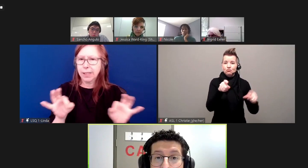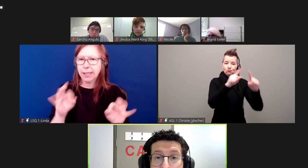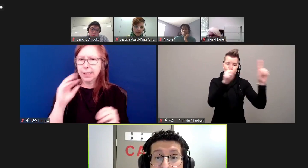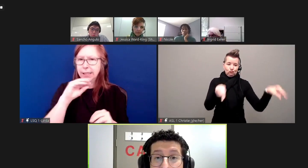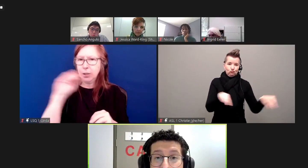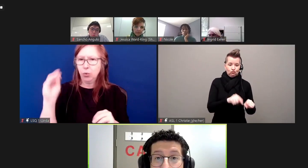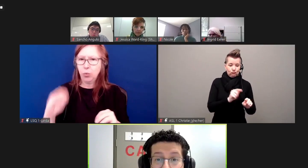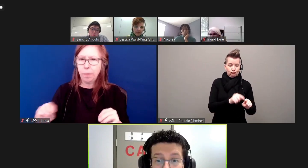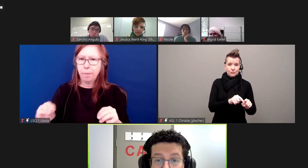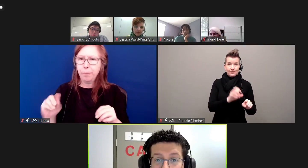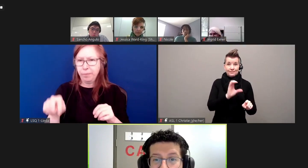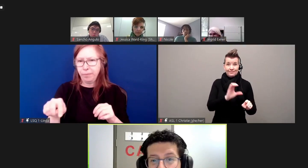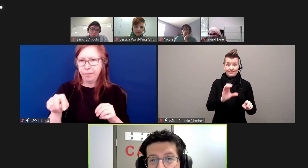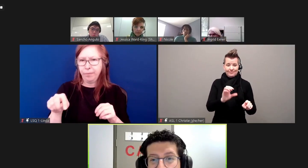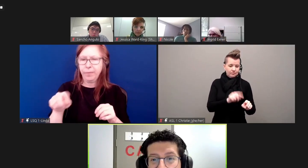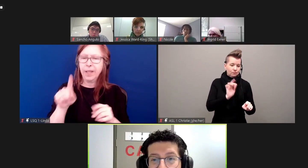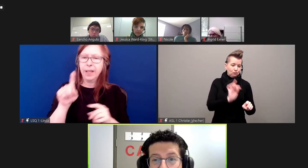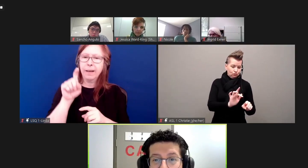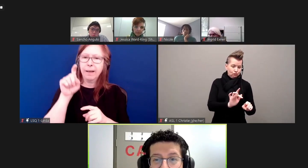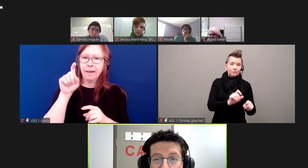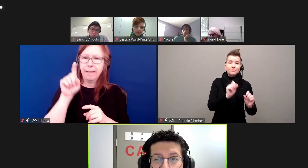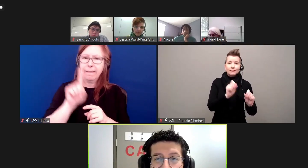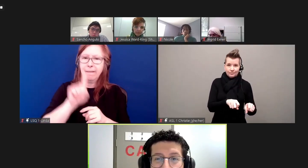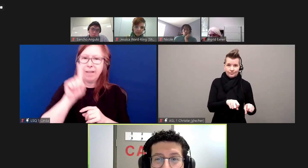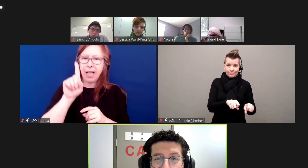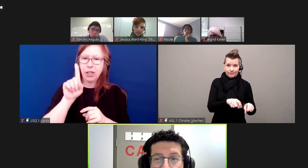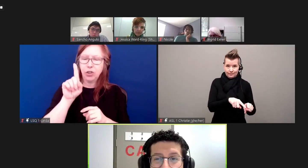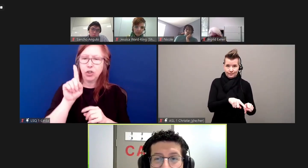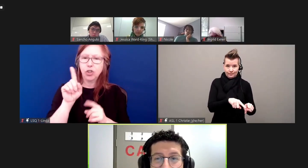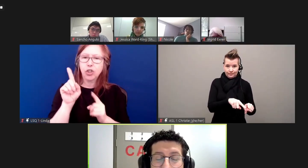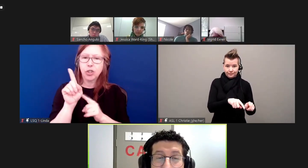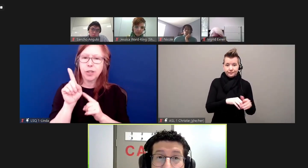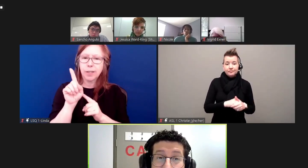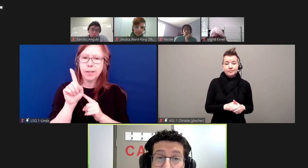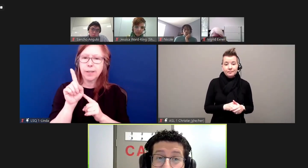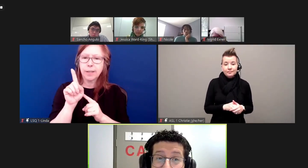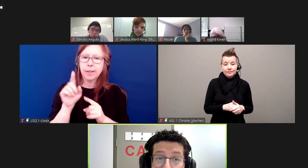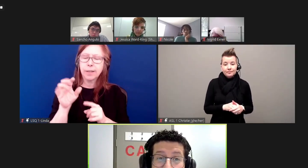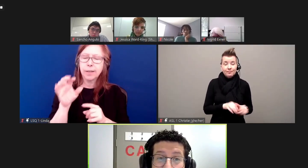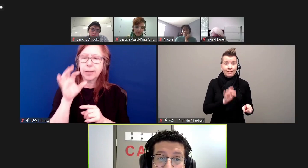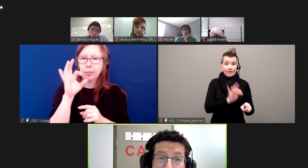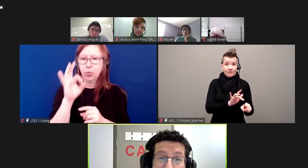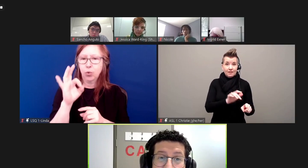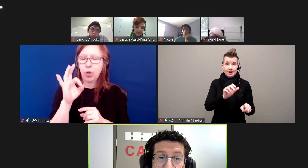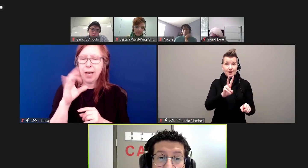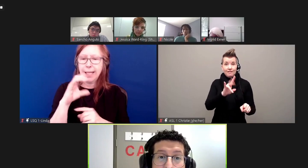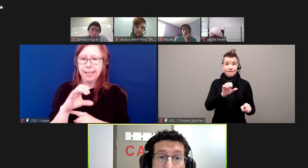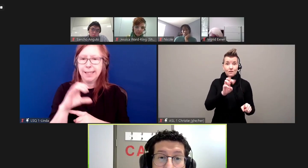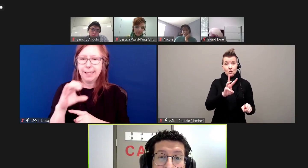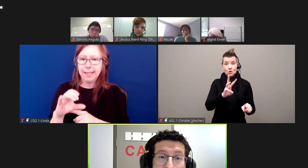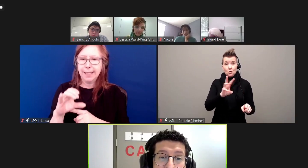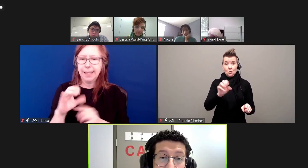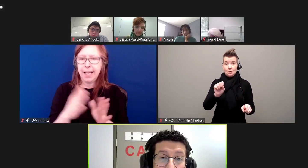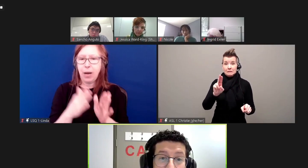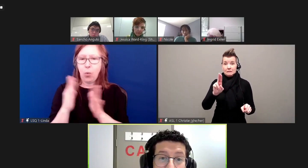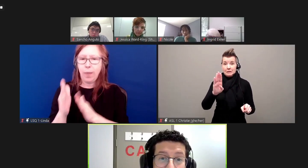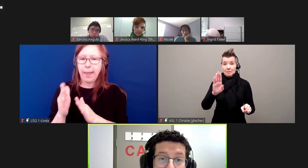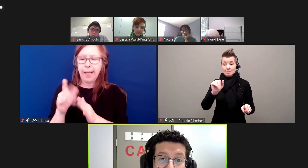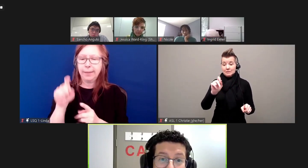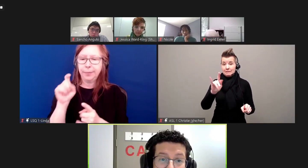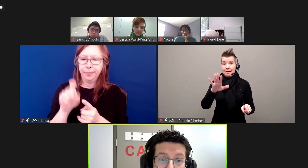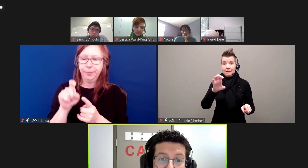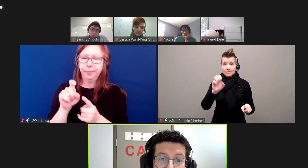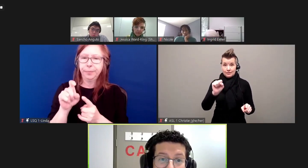Vous pouvez cliquer sur la flèche vers le haut à côté du bouton CC en bas de l'écran, puis en cliquant